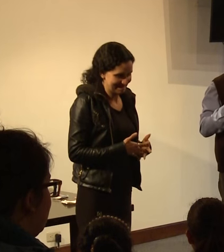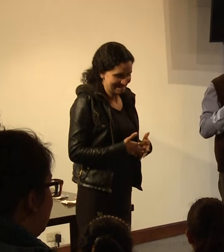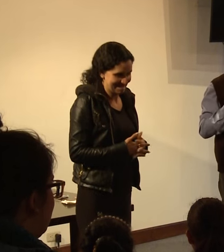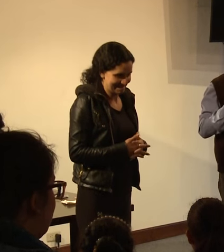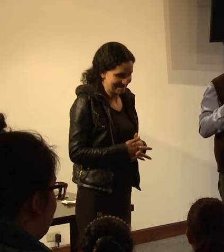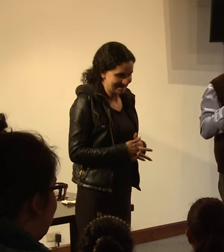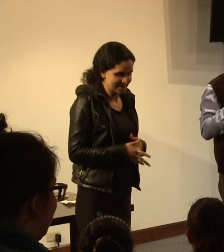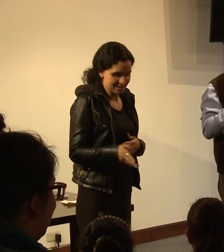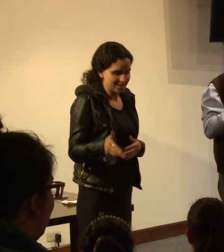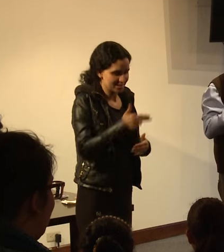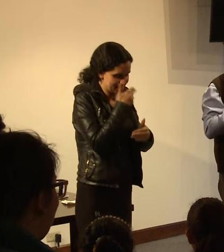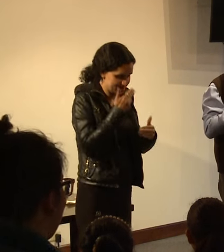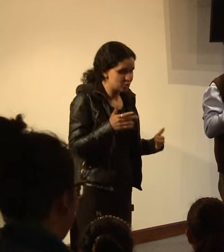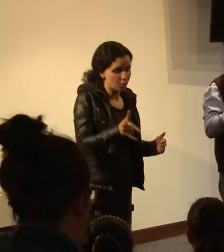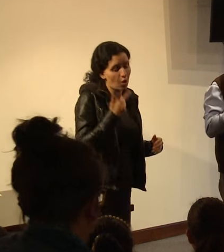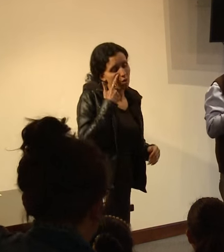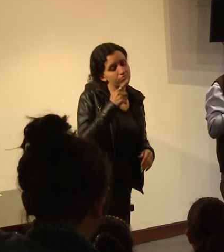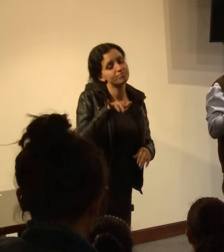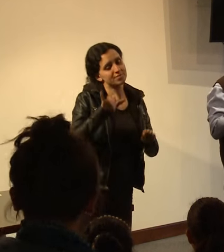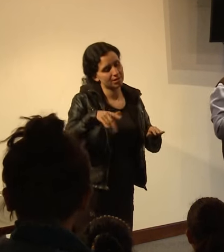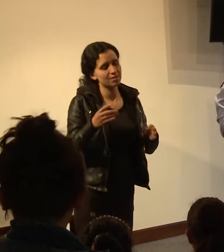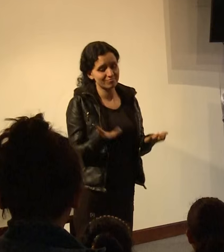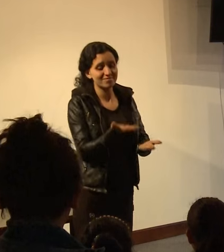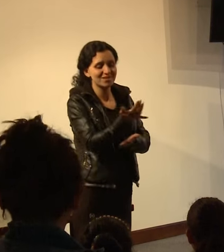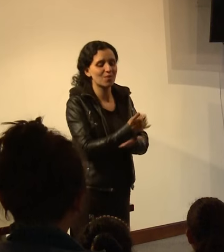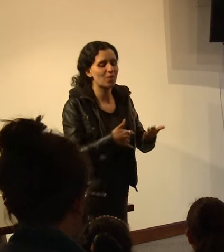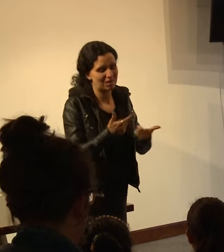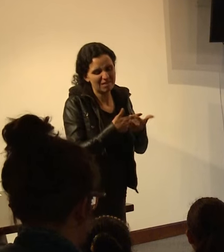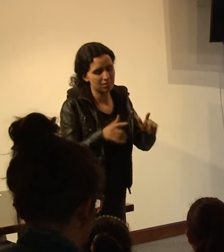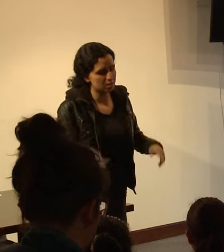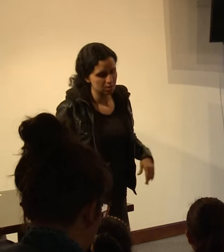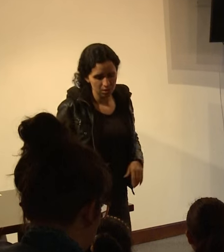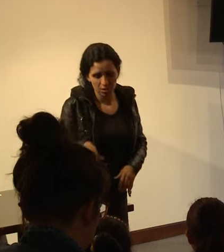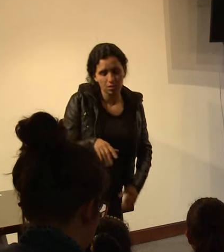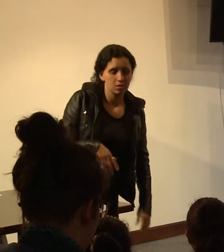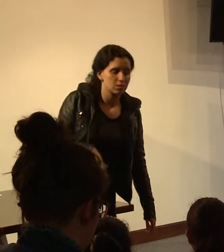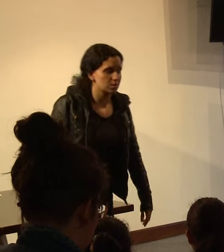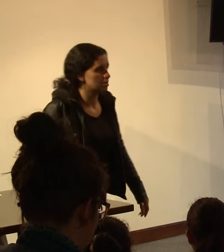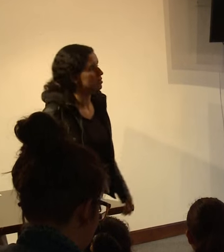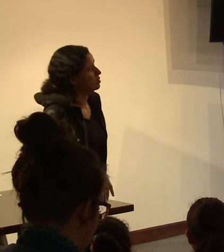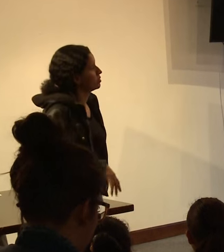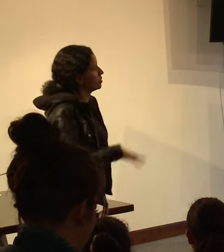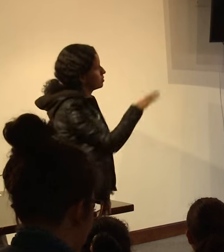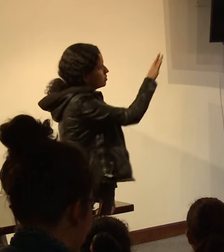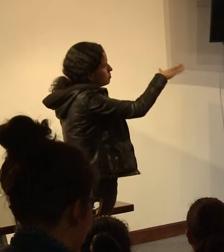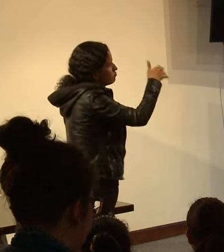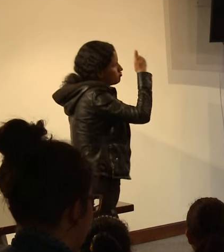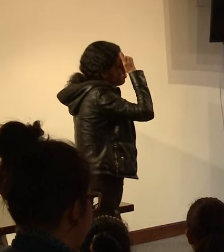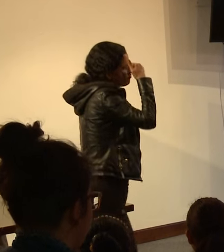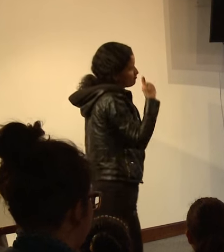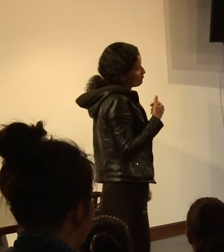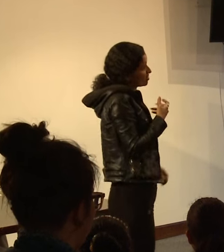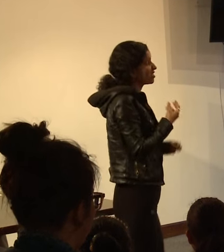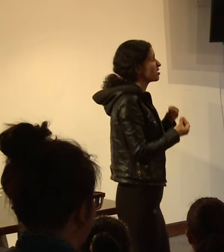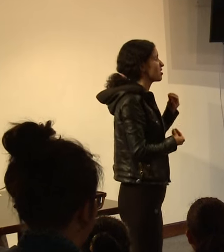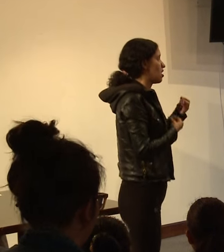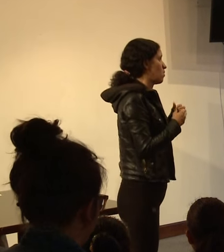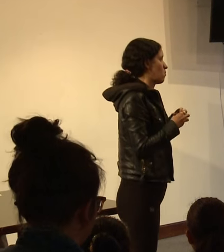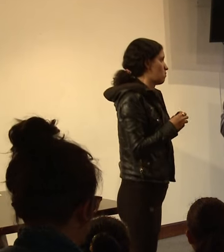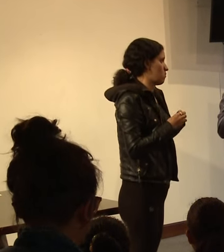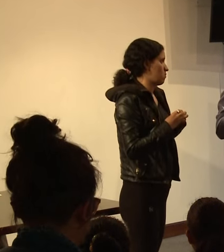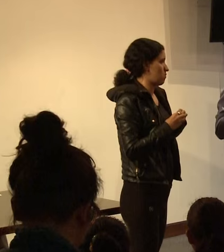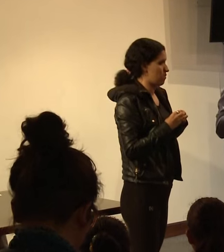los niños se van a acercar con eso, que se pega un poco a lo que acabamos de decir anteriormente. Porque si ustedes le contestan la